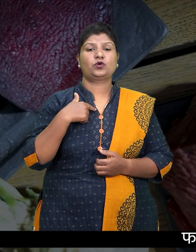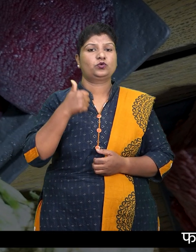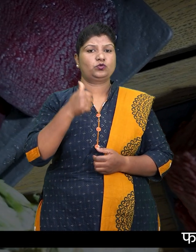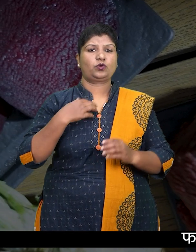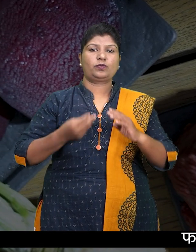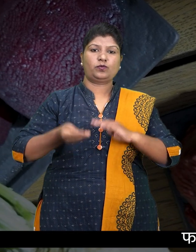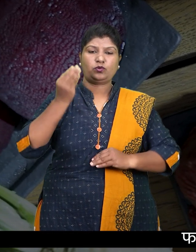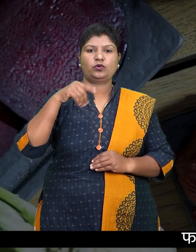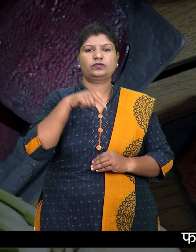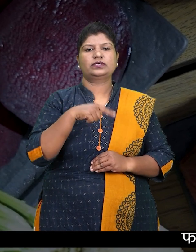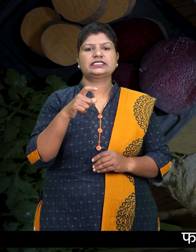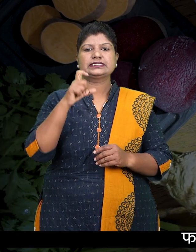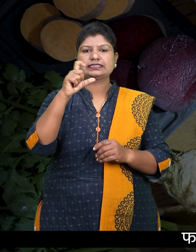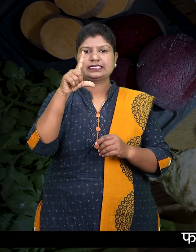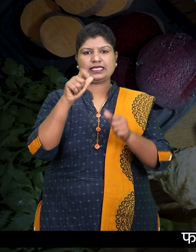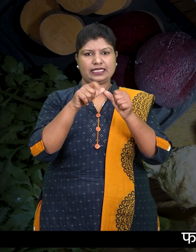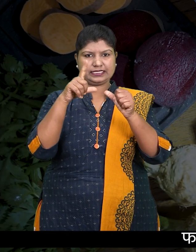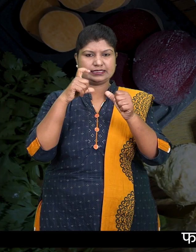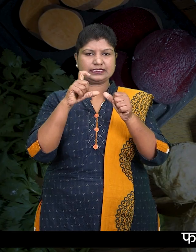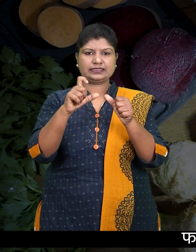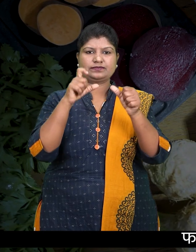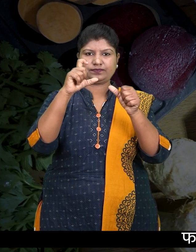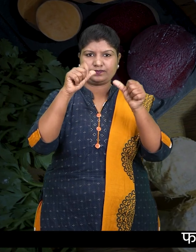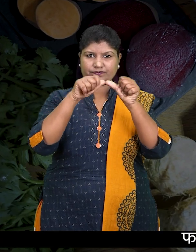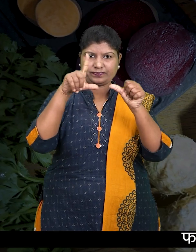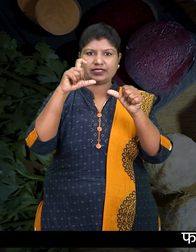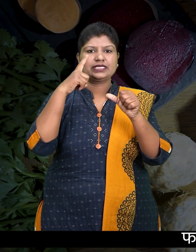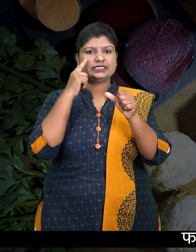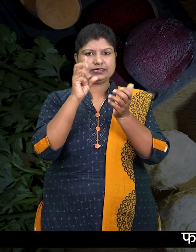फलियां कैल्शियम में समृद्ध होती हैं।